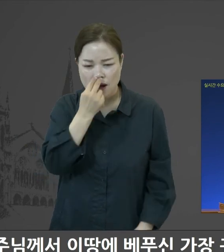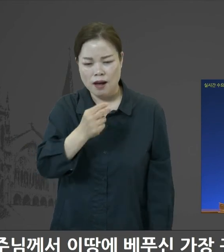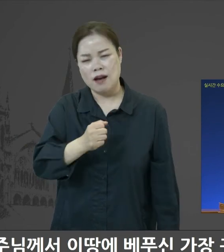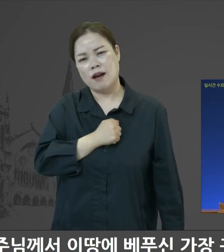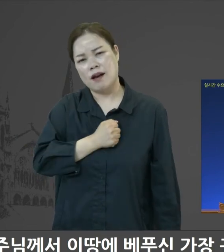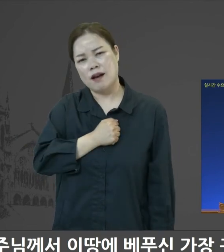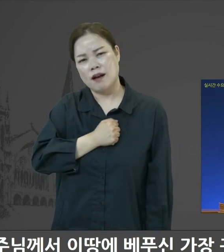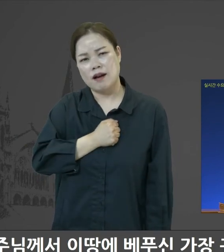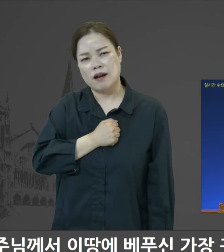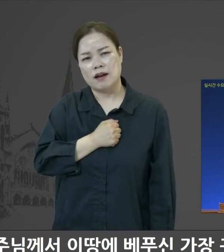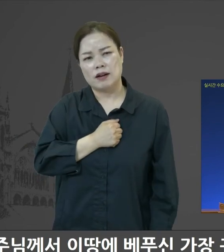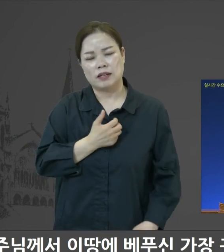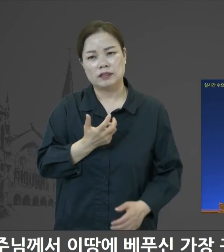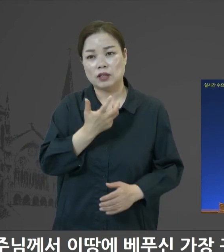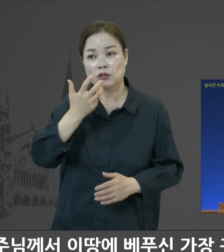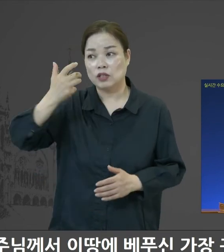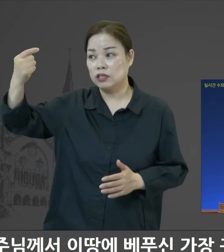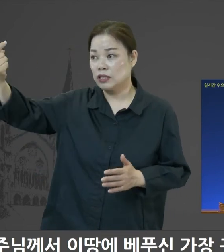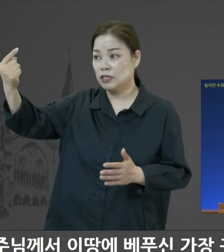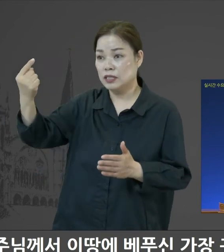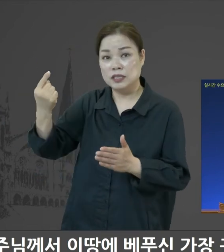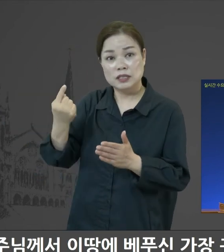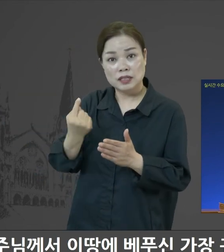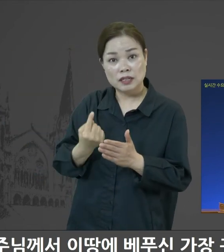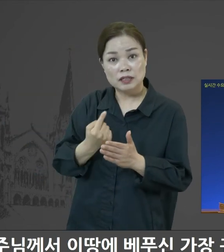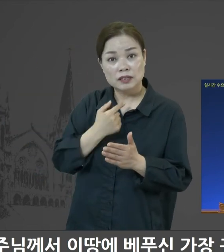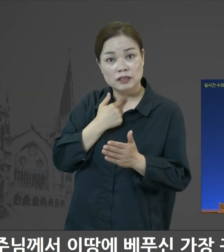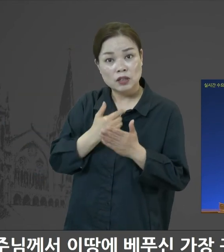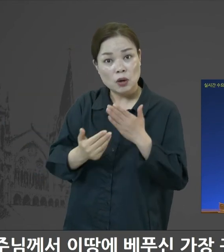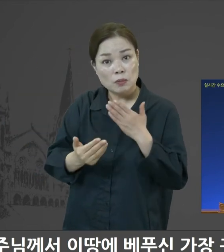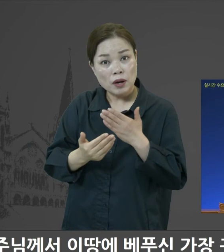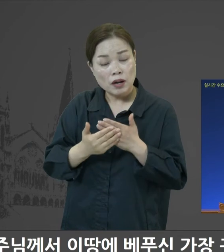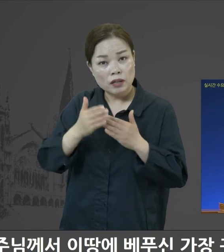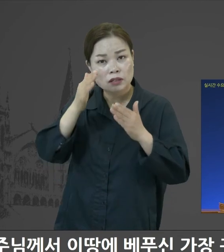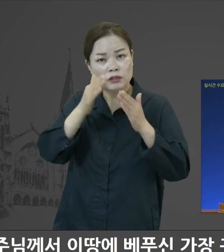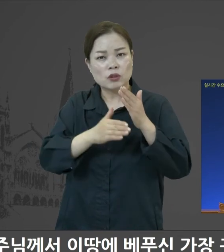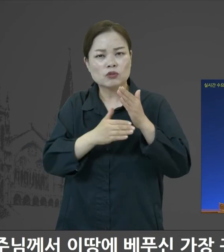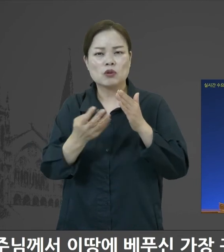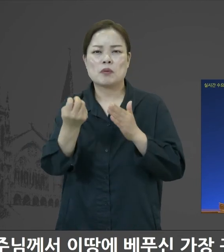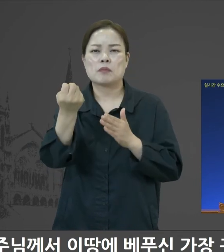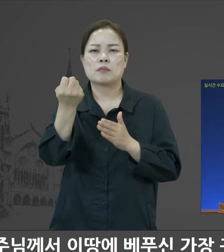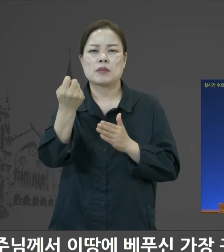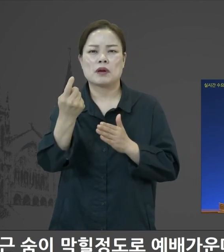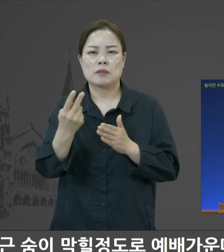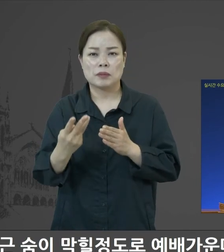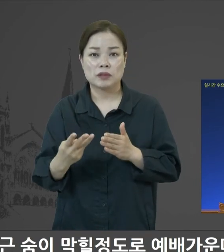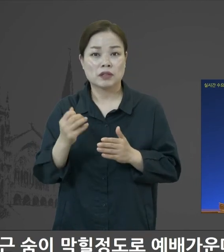예배 가운데 강력하게 임하시는 그 하나님의 임재하심을 경험한 성도들이 얼마나 계십니까?